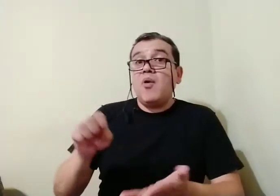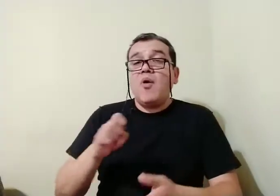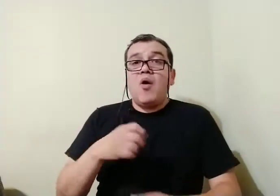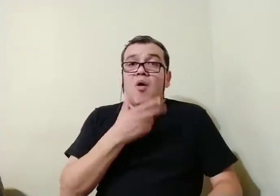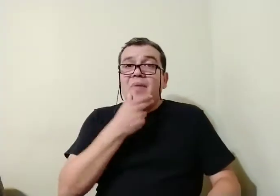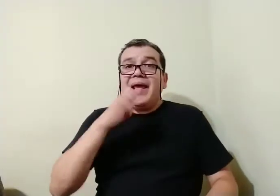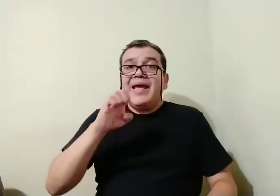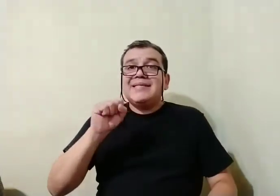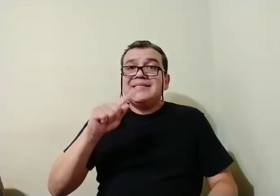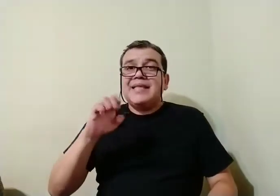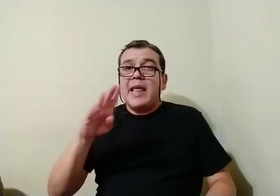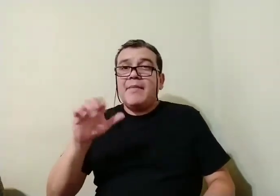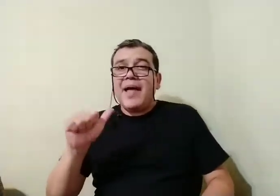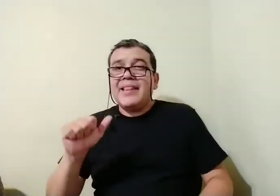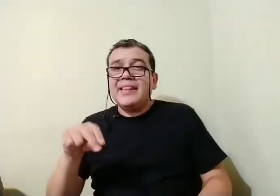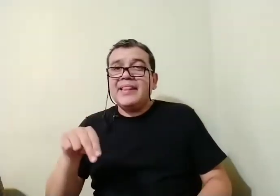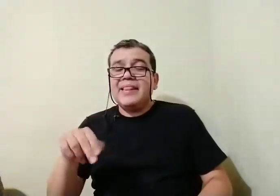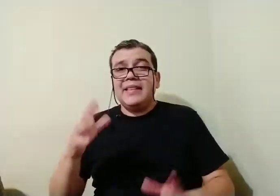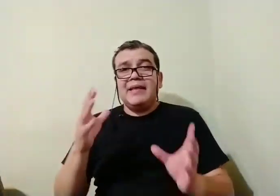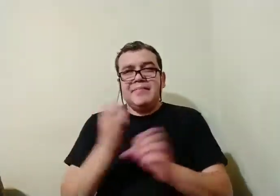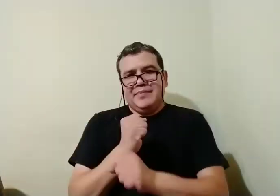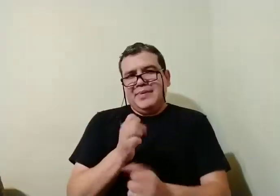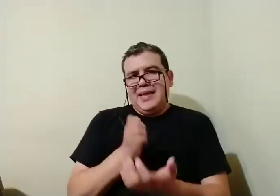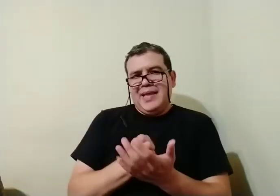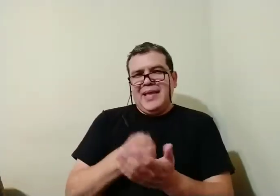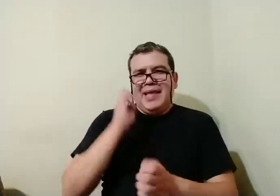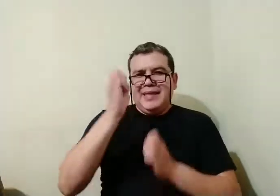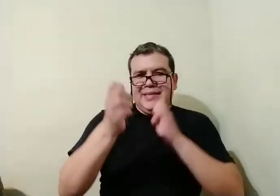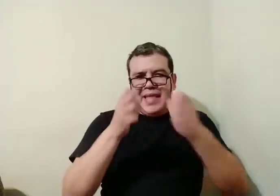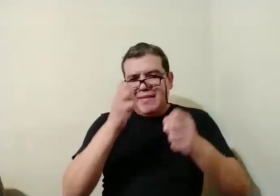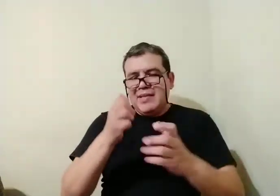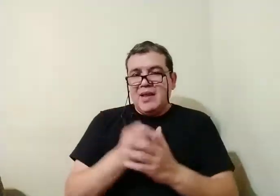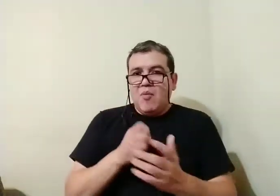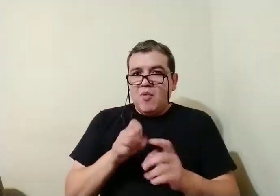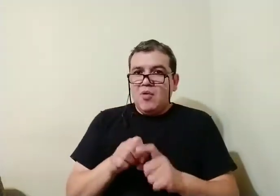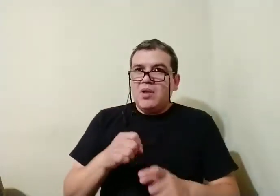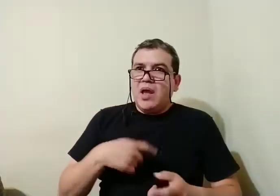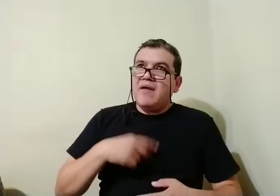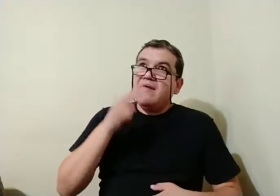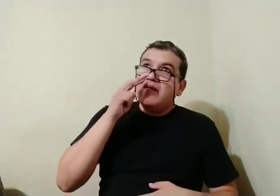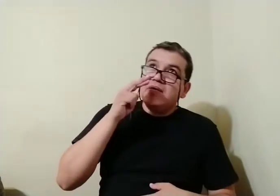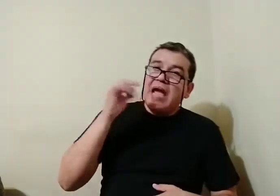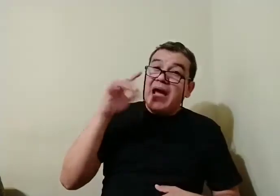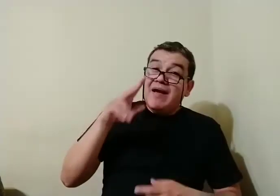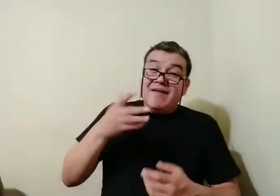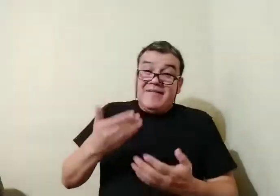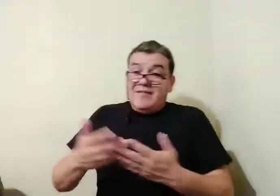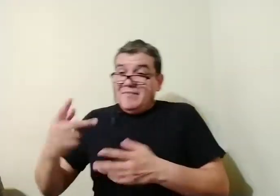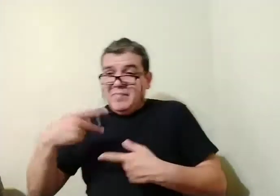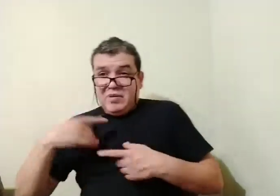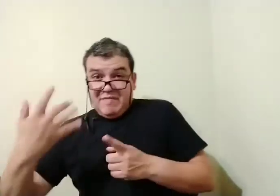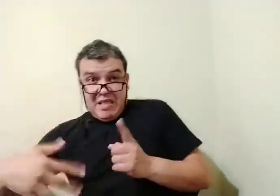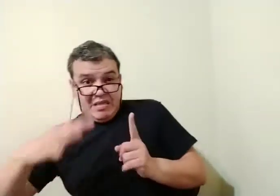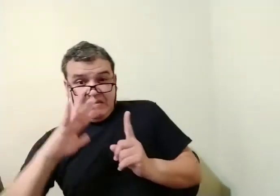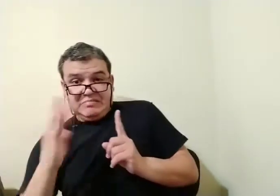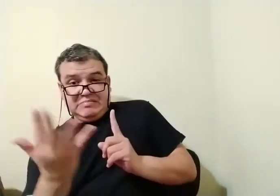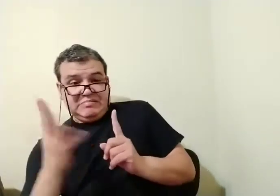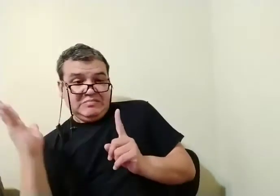A Felipe siendo llevado por el Espíritu Santo hasta el carro del etíope.